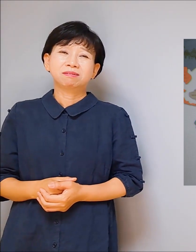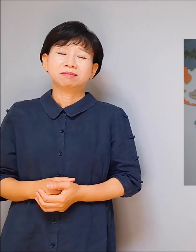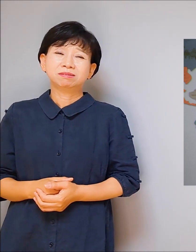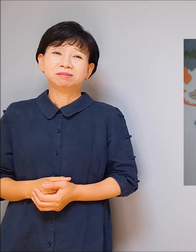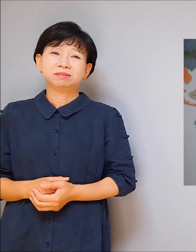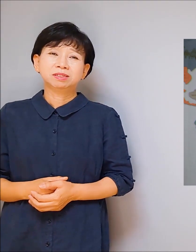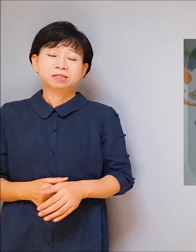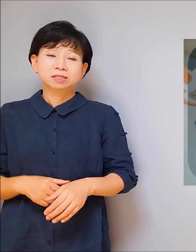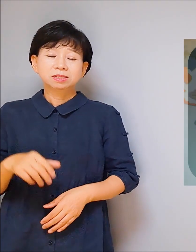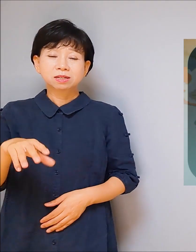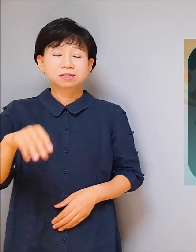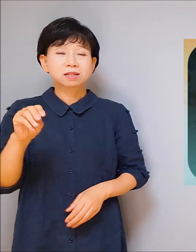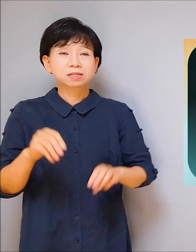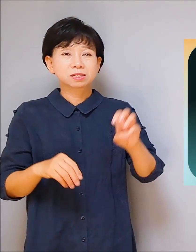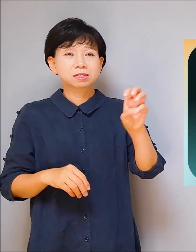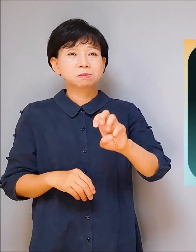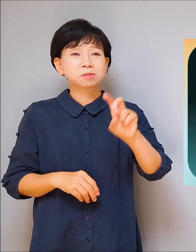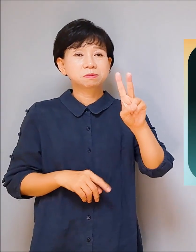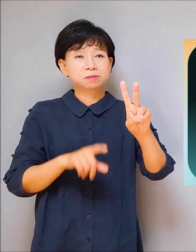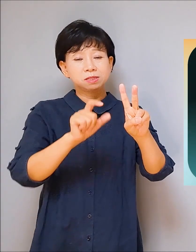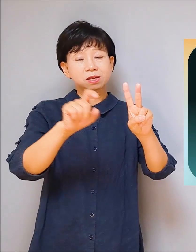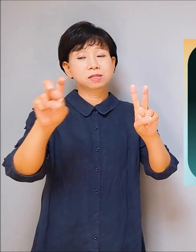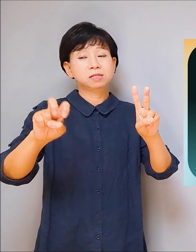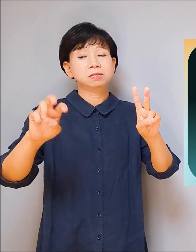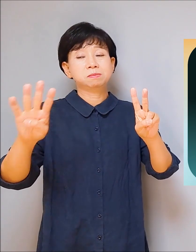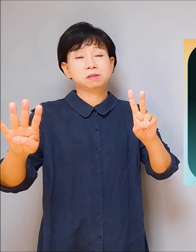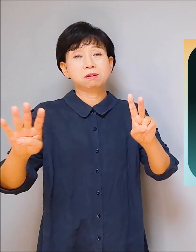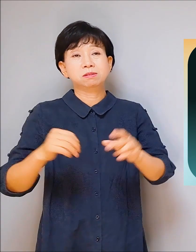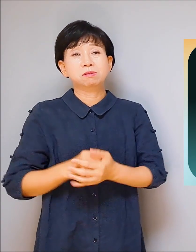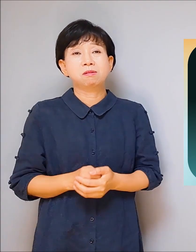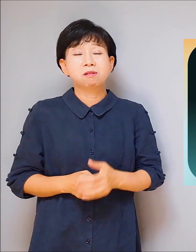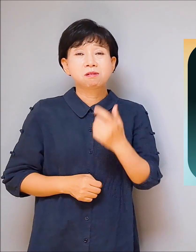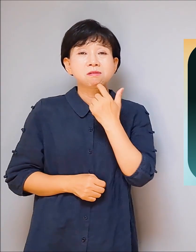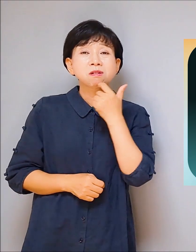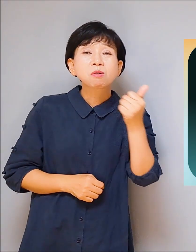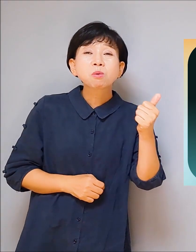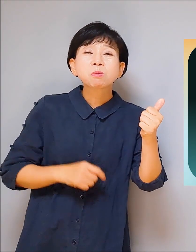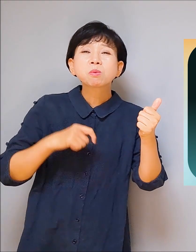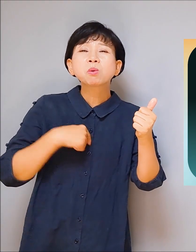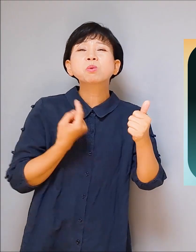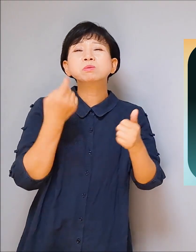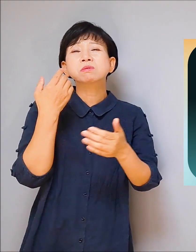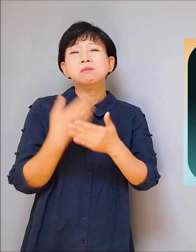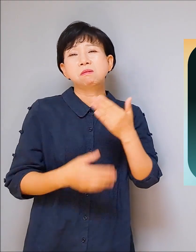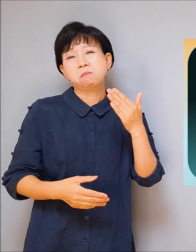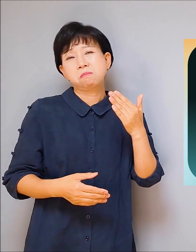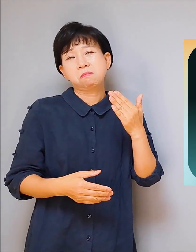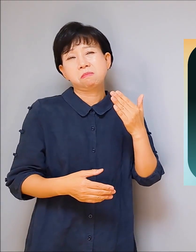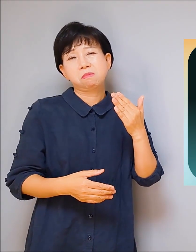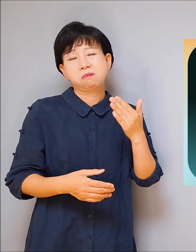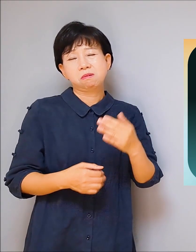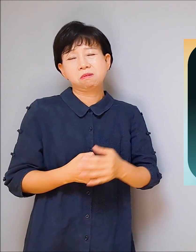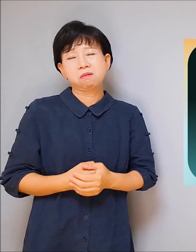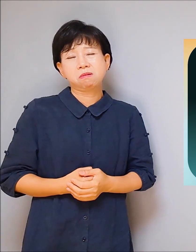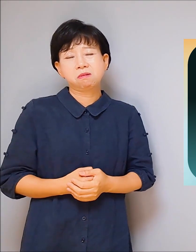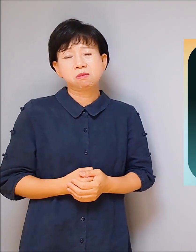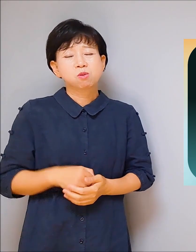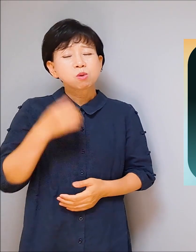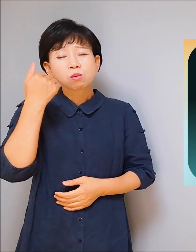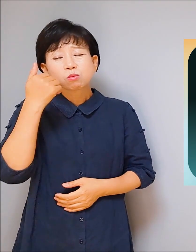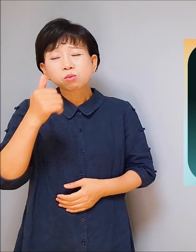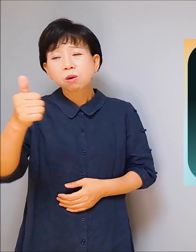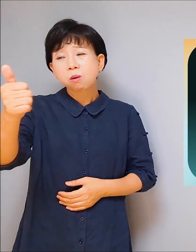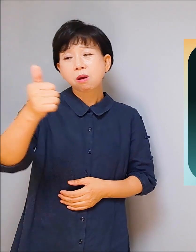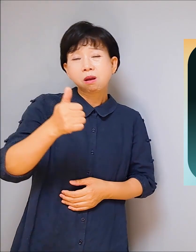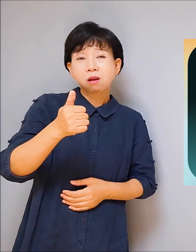창세기 32장 24절 말씀. 그래서 어떻게 됐을까요? 야곱이 홀로 남았더니 어떤 사람이 날이 새도록, 이